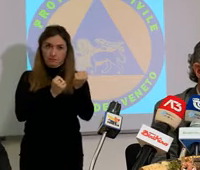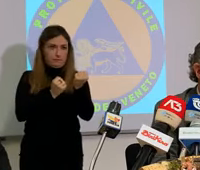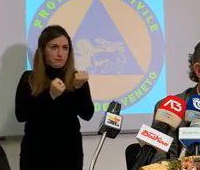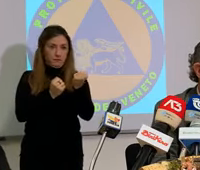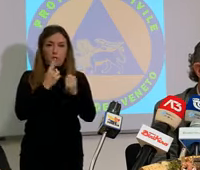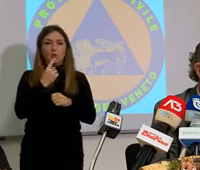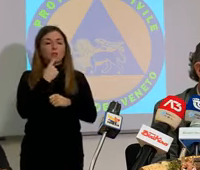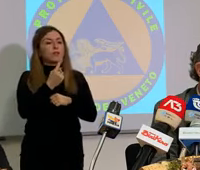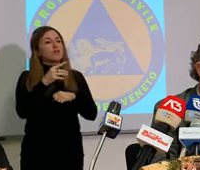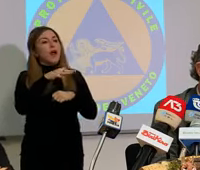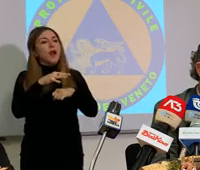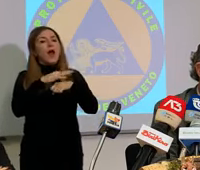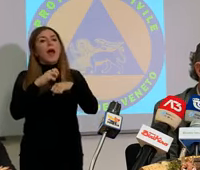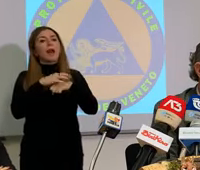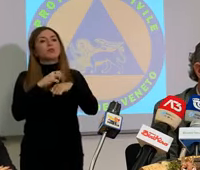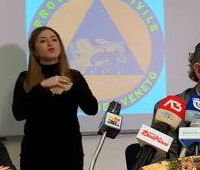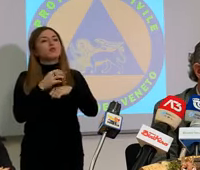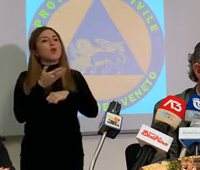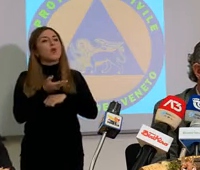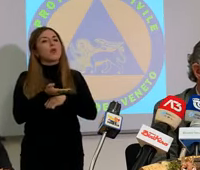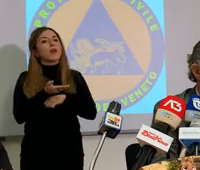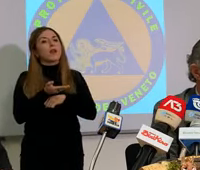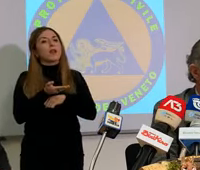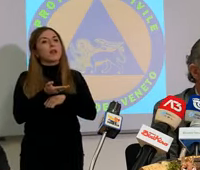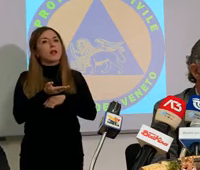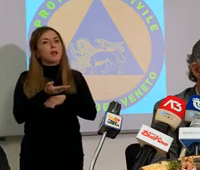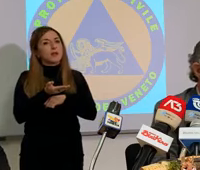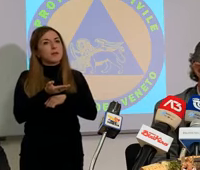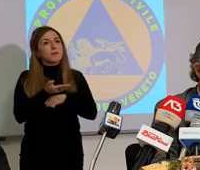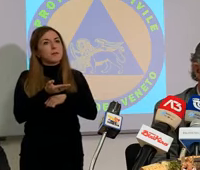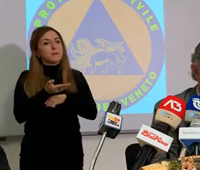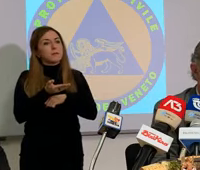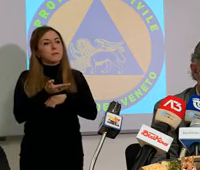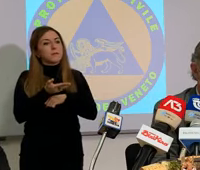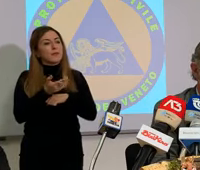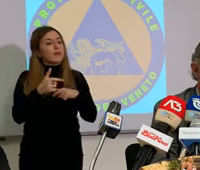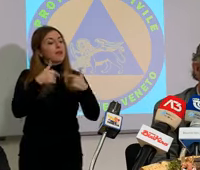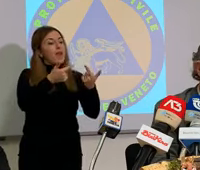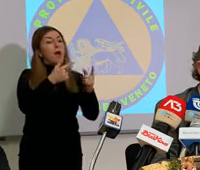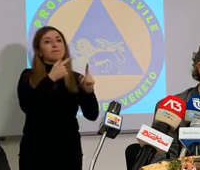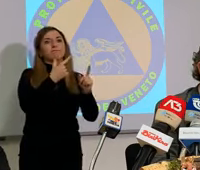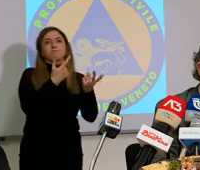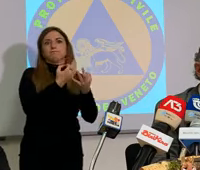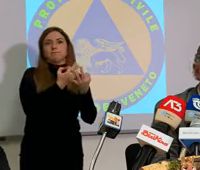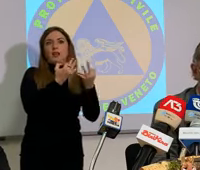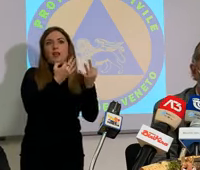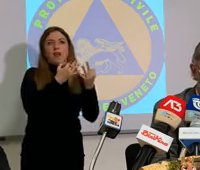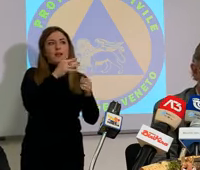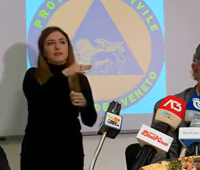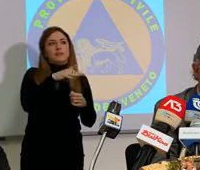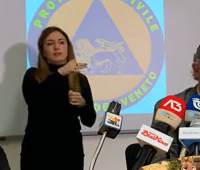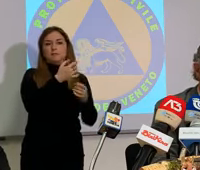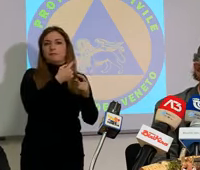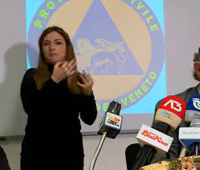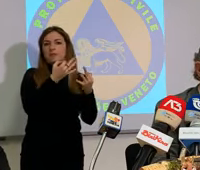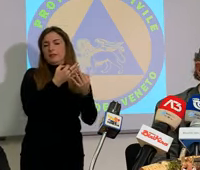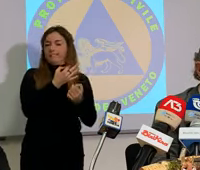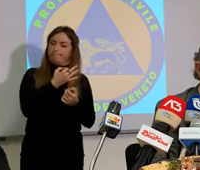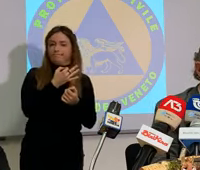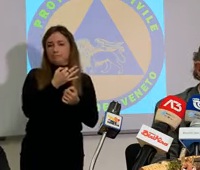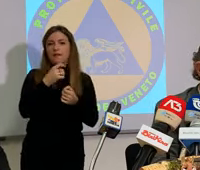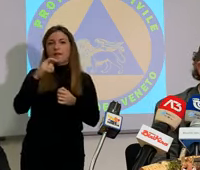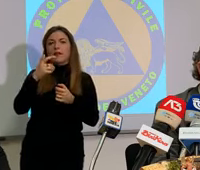l'area arancione è stata sanifica davvero alcune realtà non è proprio così infatti ad esempio